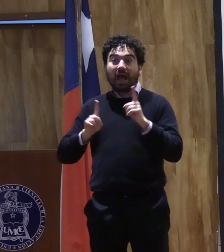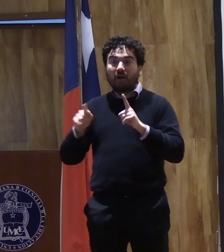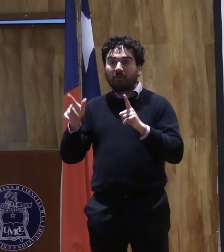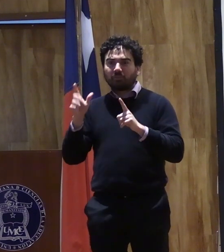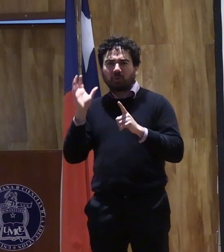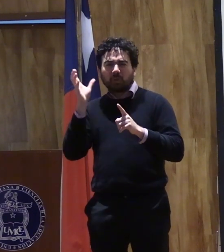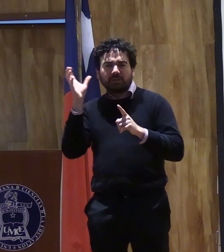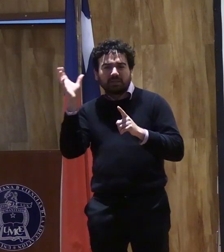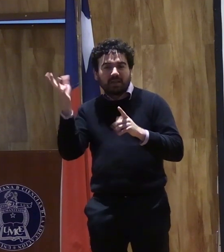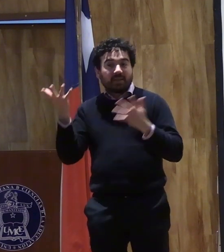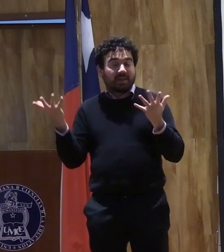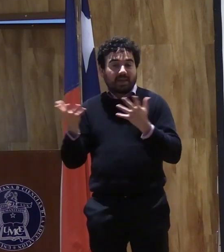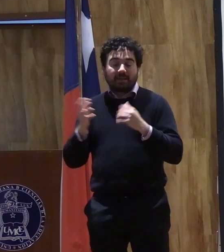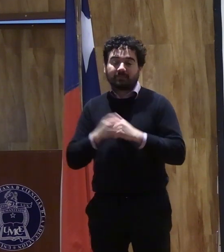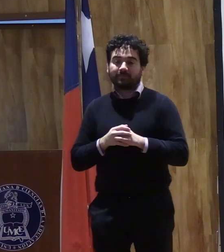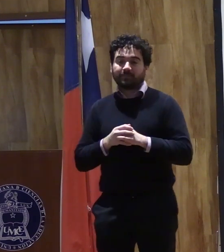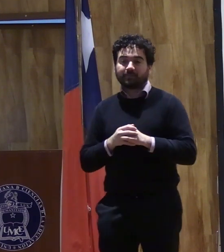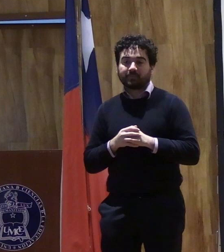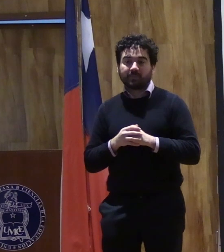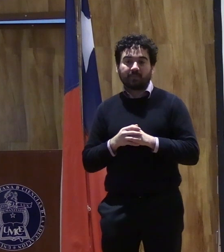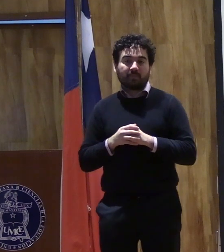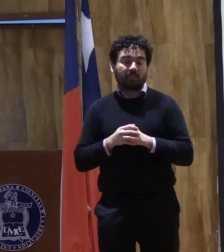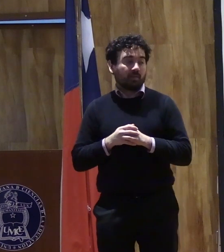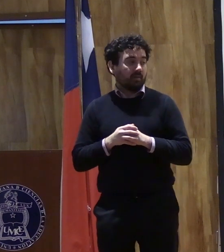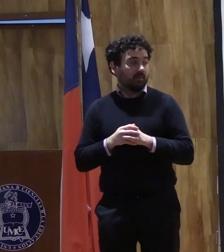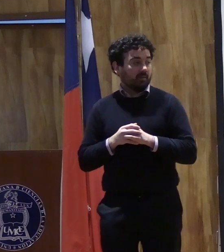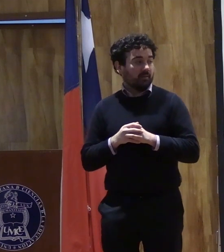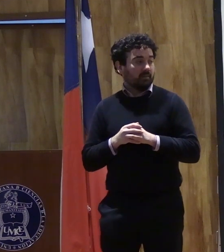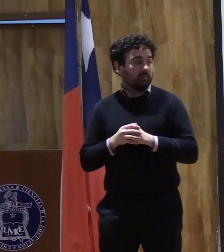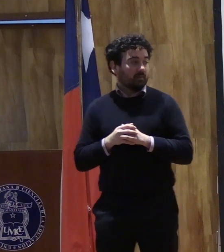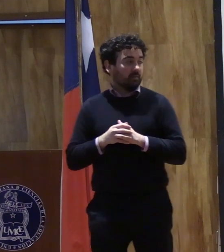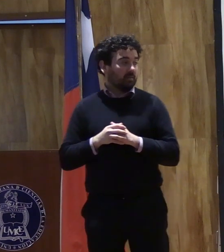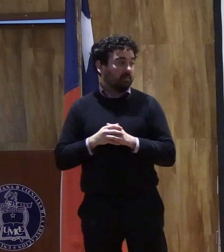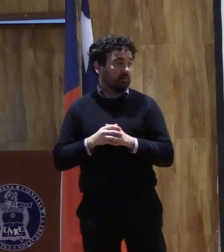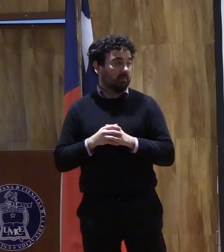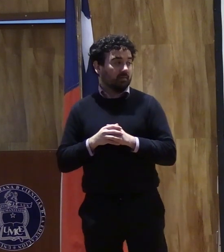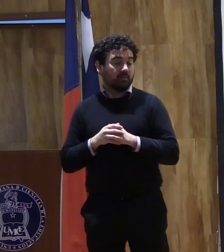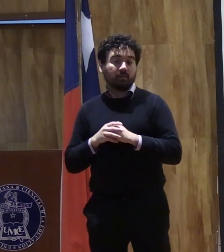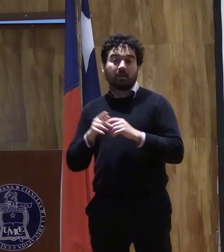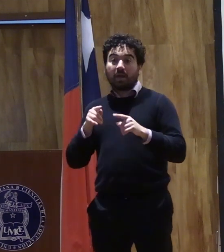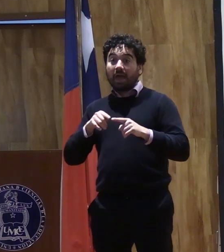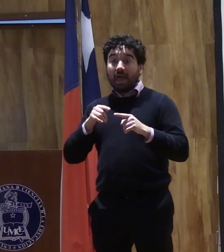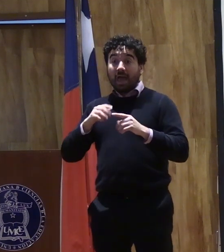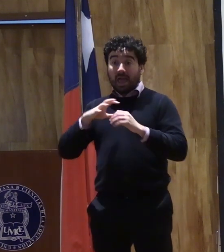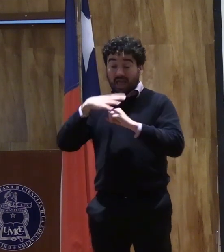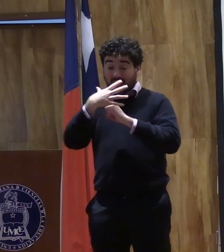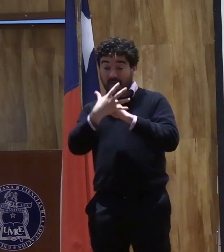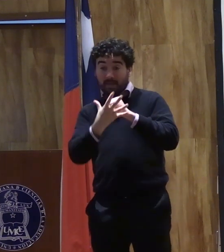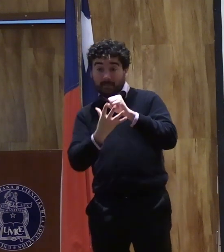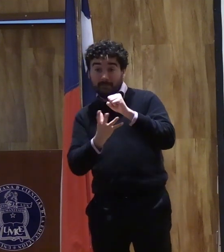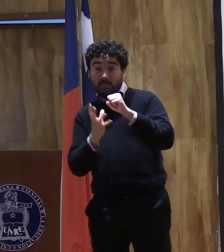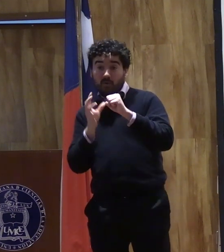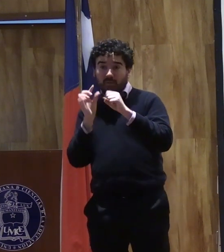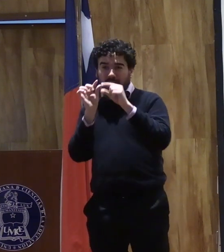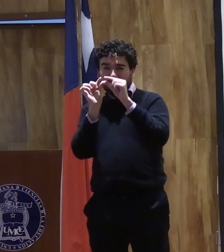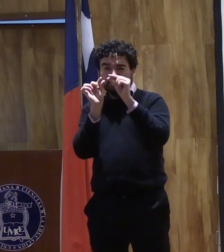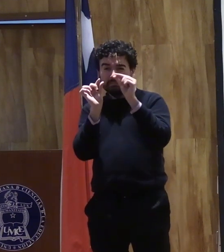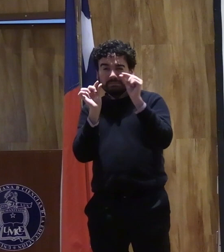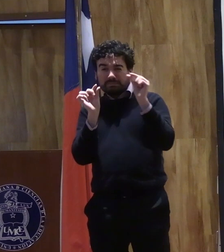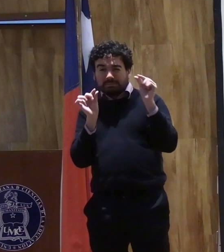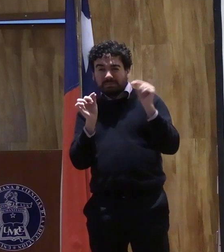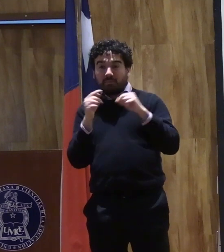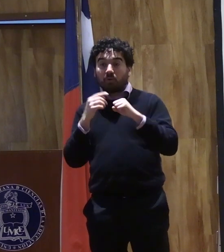entender, es que la cantidad de anhídrido carbónico que tiene la atmósfera, que es poquito. La atmósfera, el aire